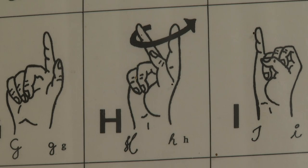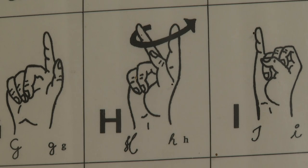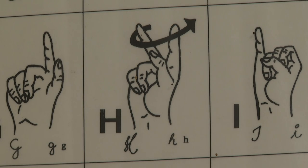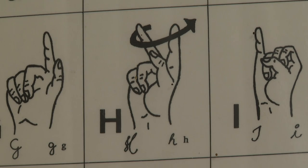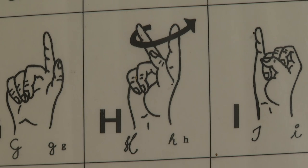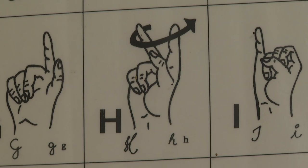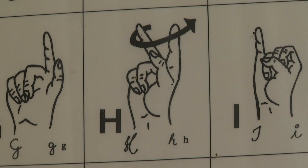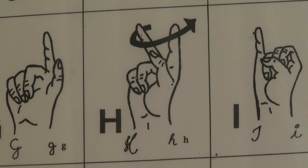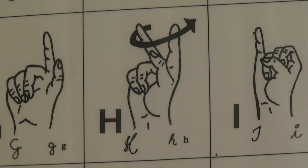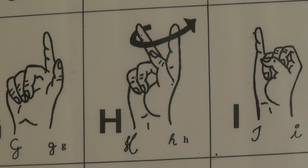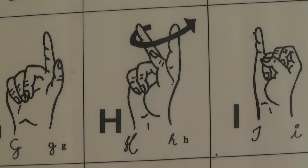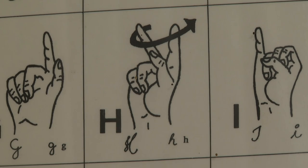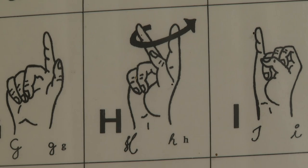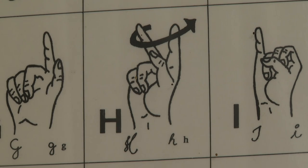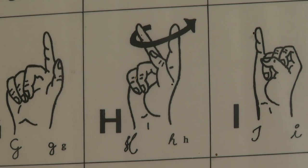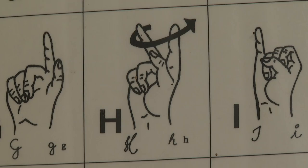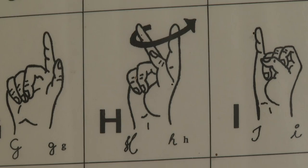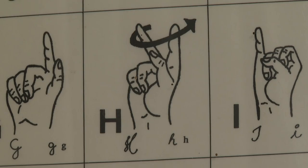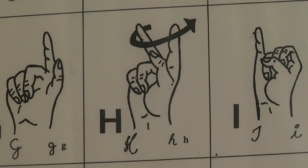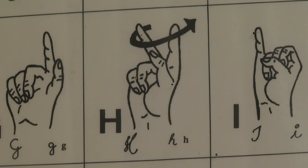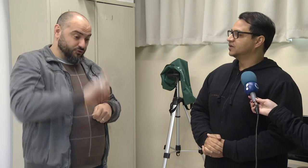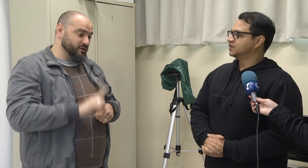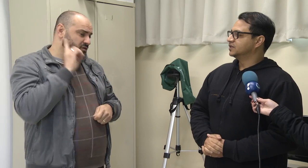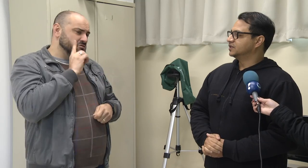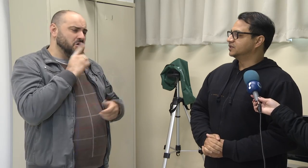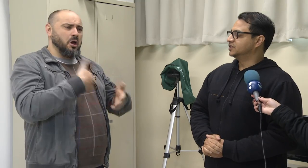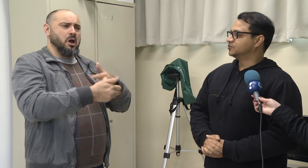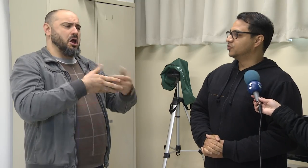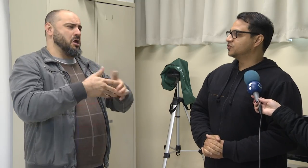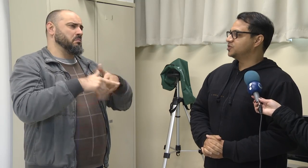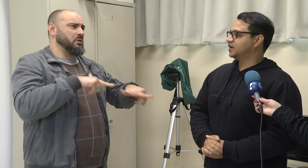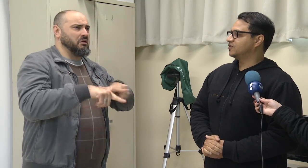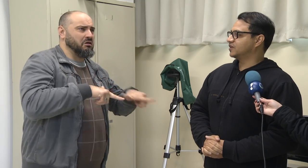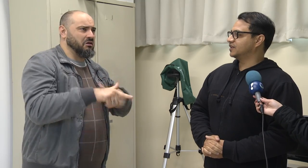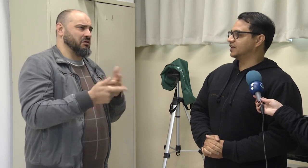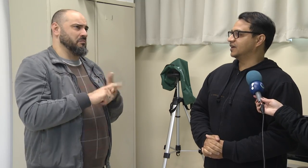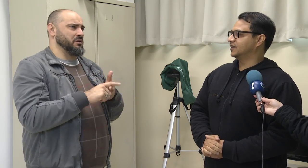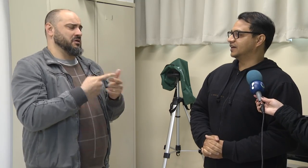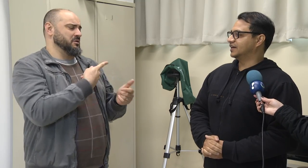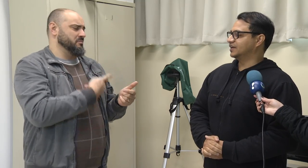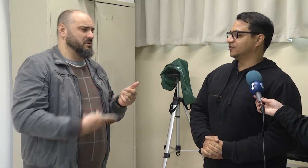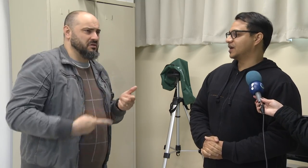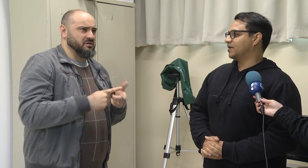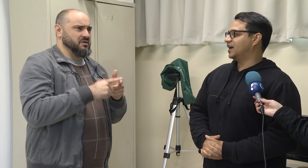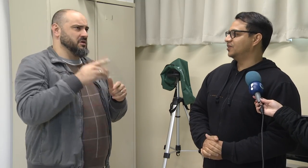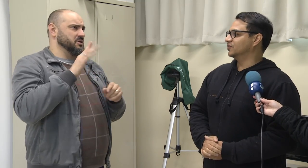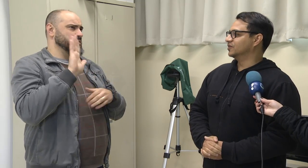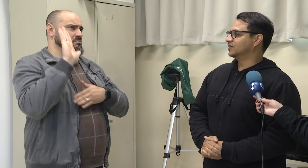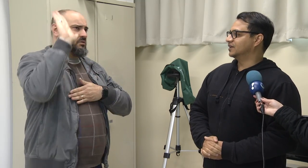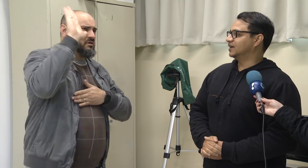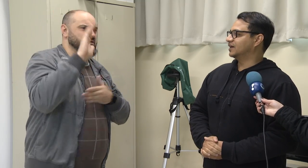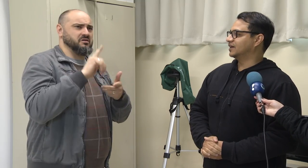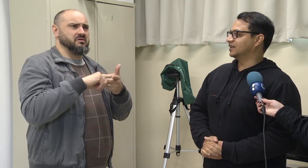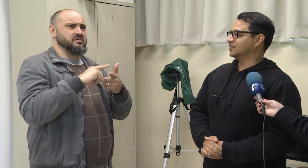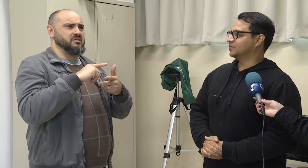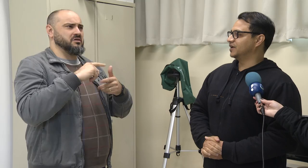que seus direitos ainda sejam ampliados isso muitos direitos ainda né no trabalho né também